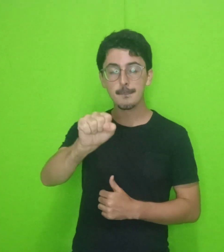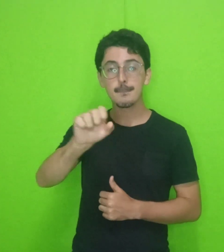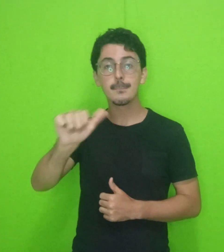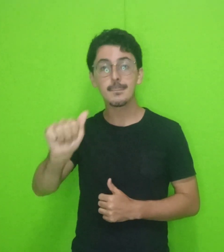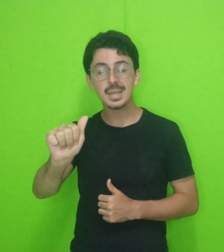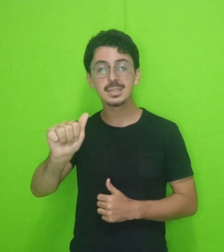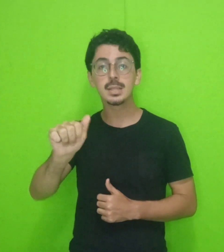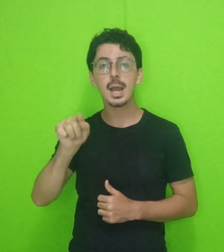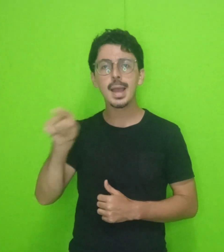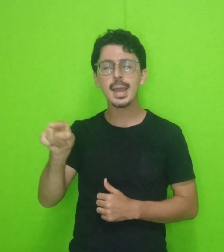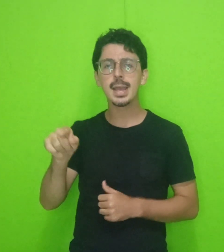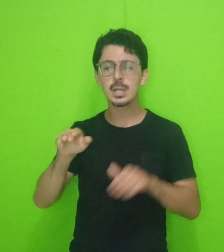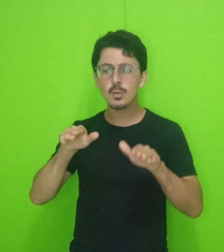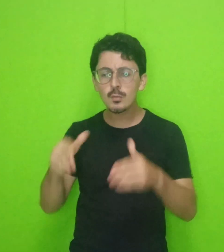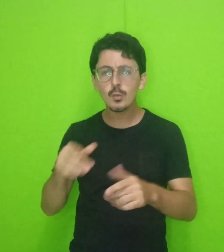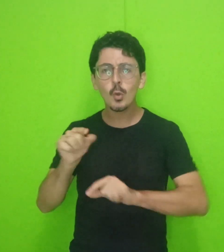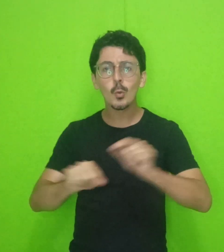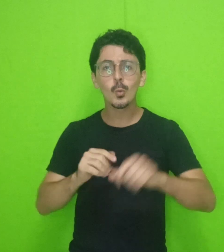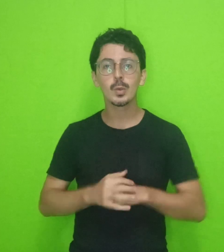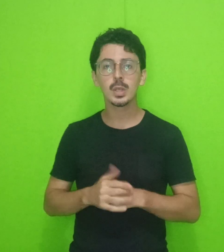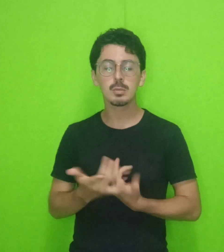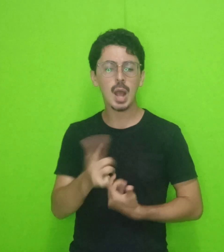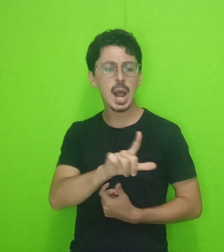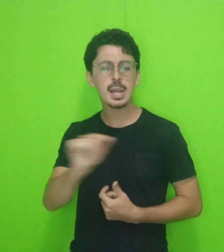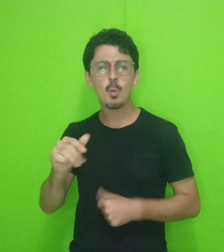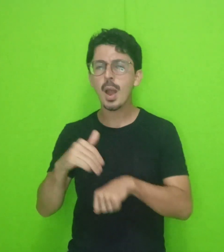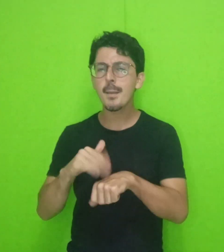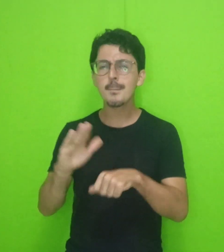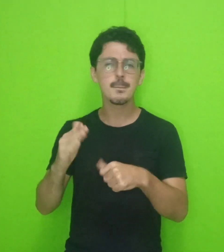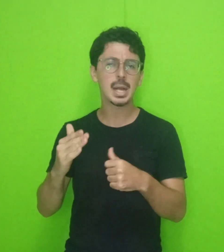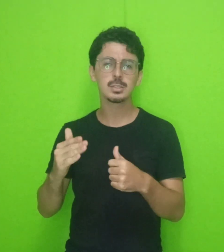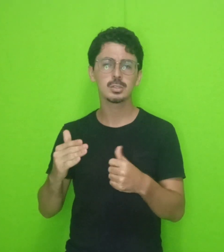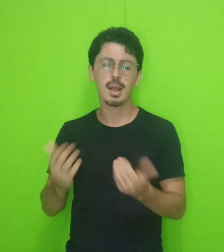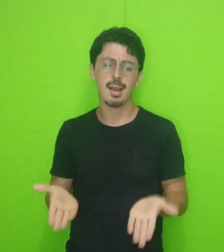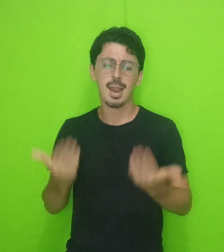na linguagem coloquial, mas nem por isso menos informativo.